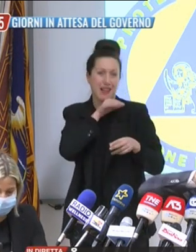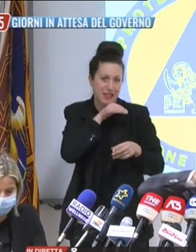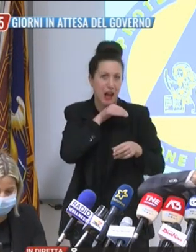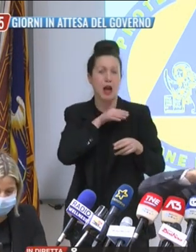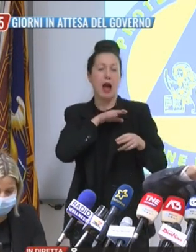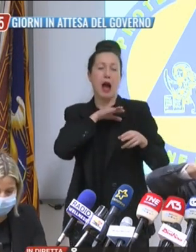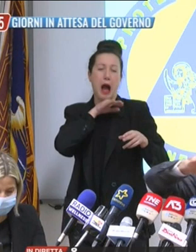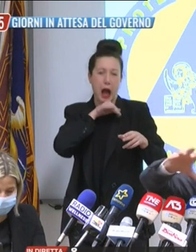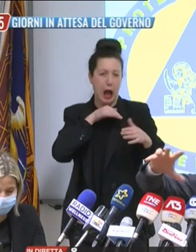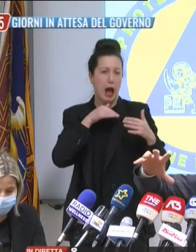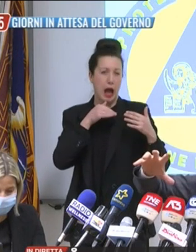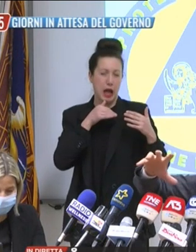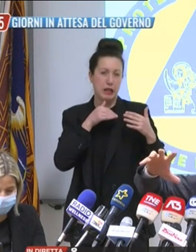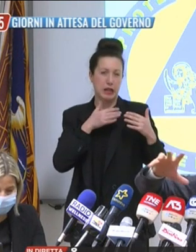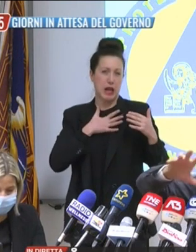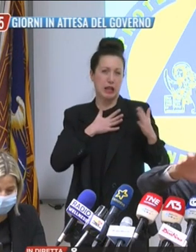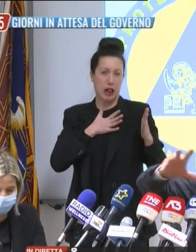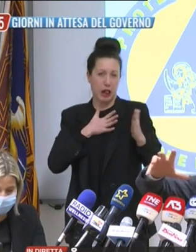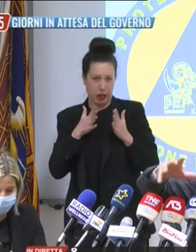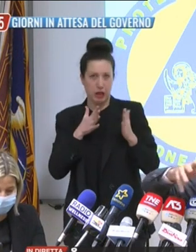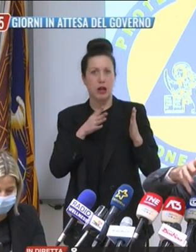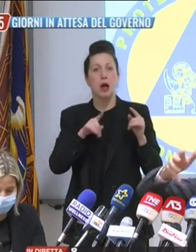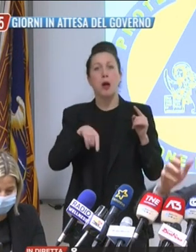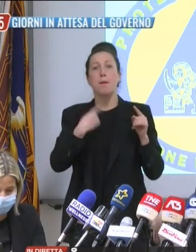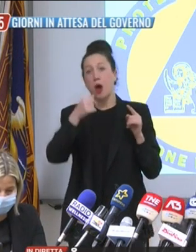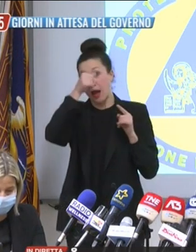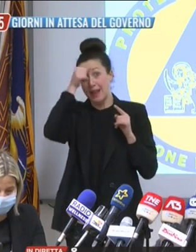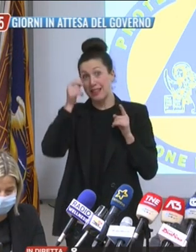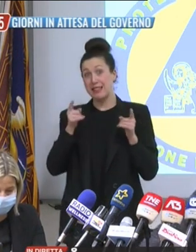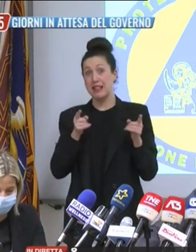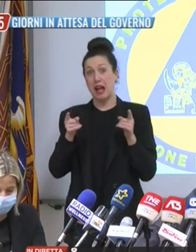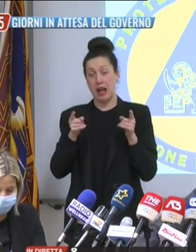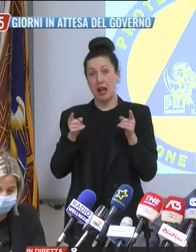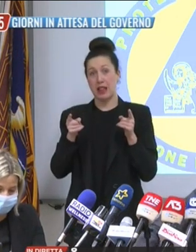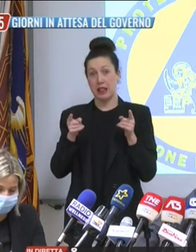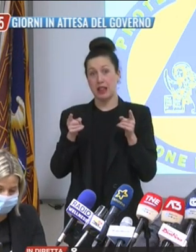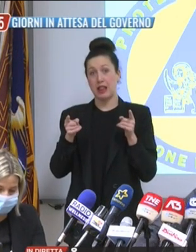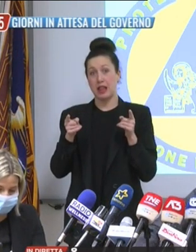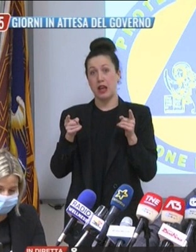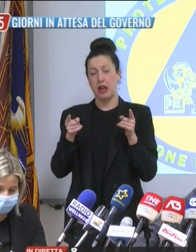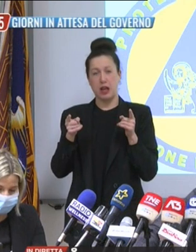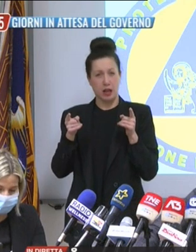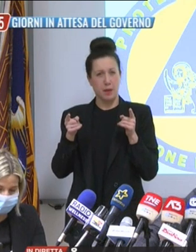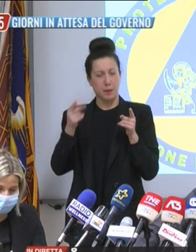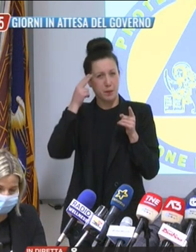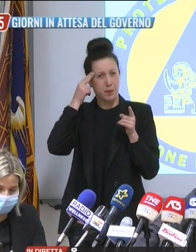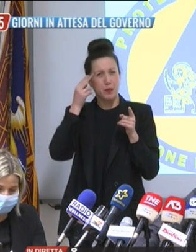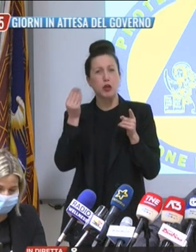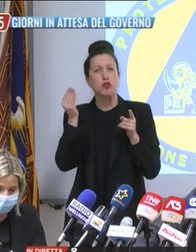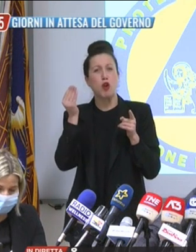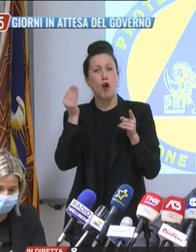che pian piano si è riposizionata l'infezione durante l'estate, pensate quanti giovani abbiamo